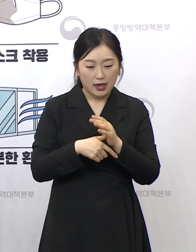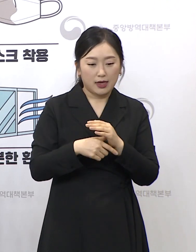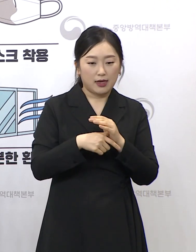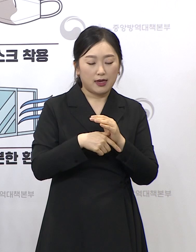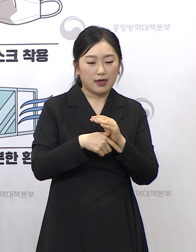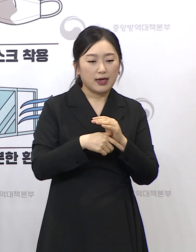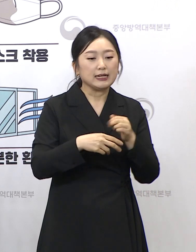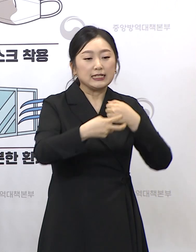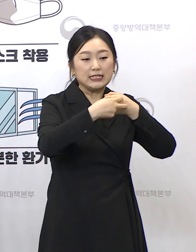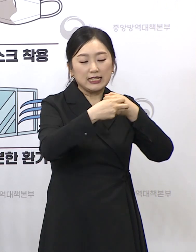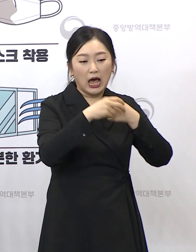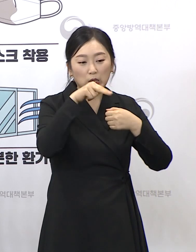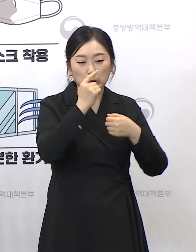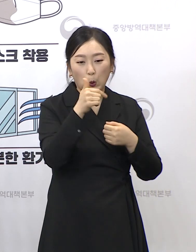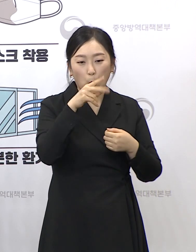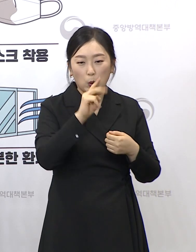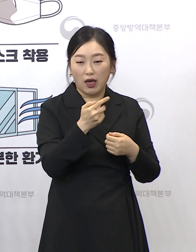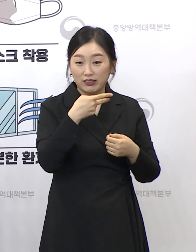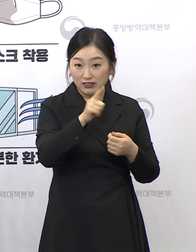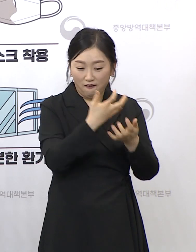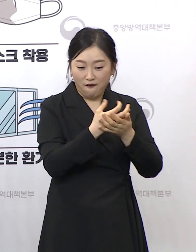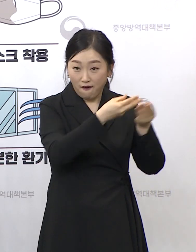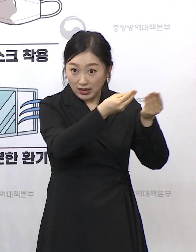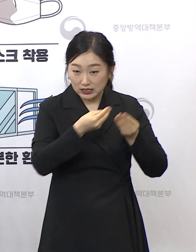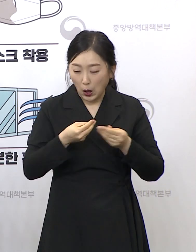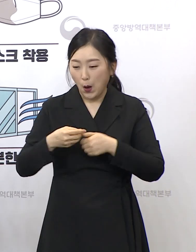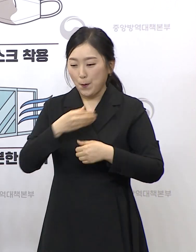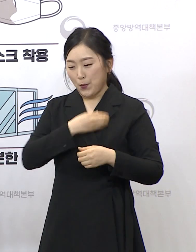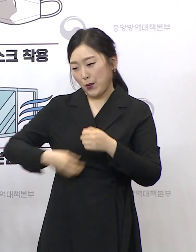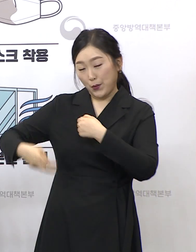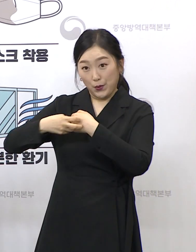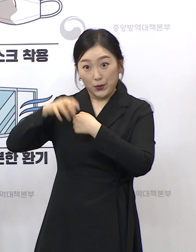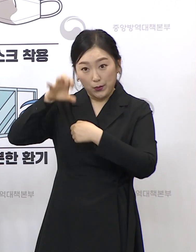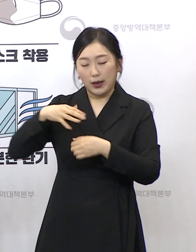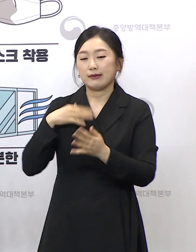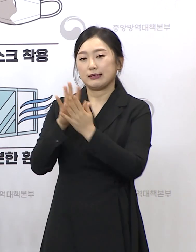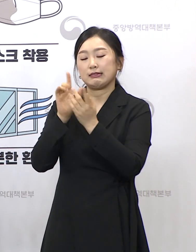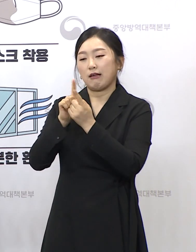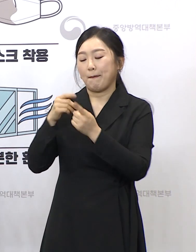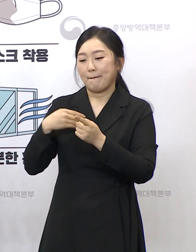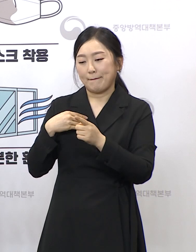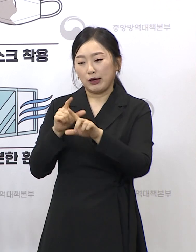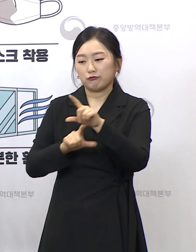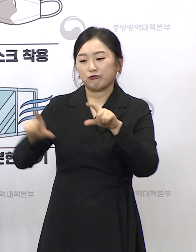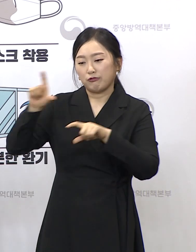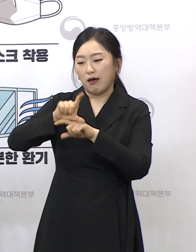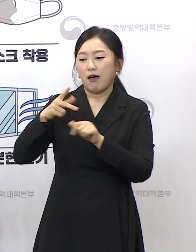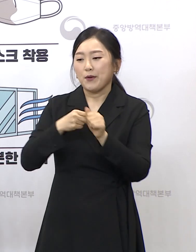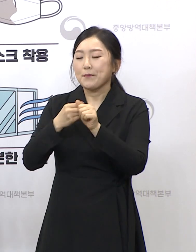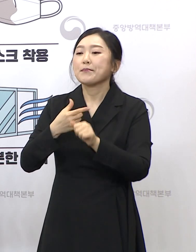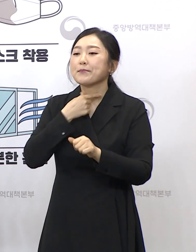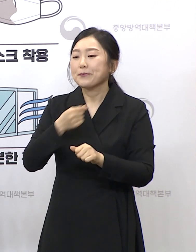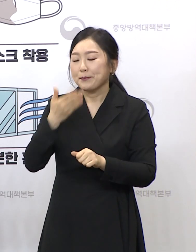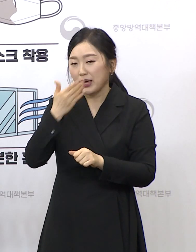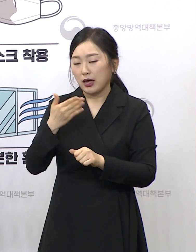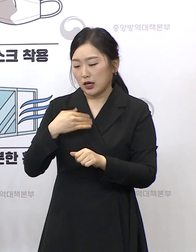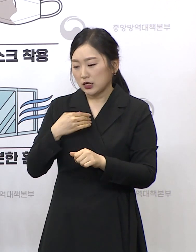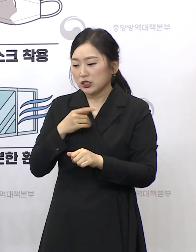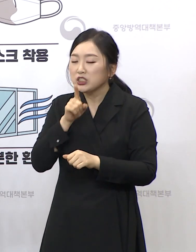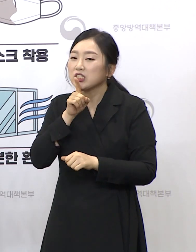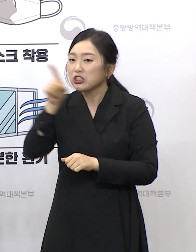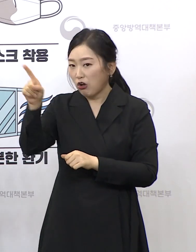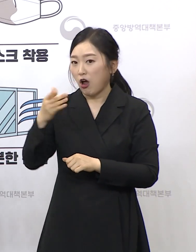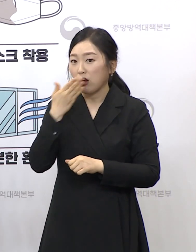등록하실 수 있고 추가 접종 대상자가 권고된 추가 접종 기간 내에 접종을 받지 못하는 그런 사정이 있는